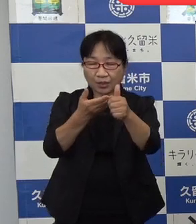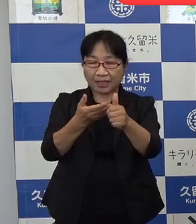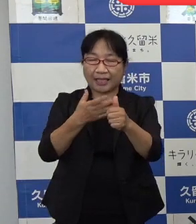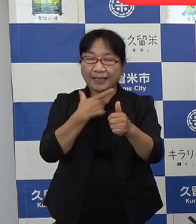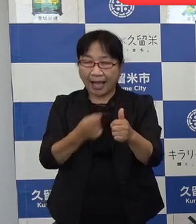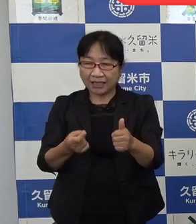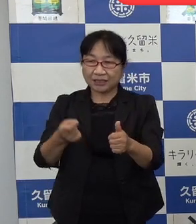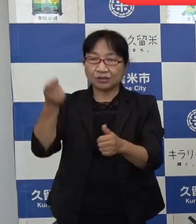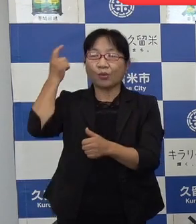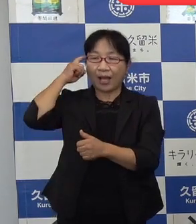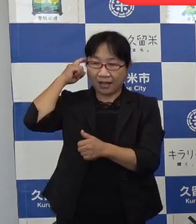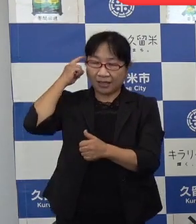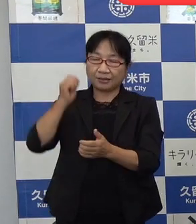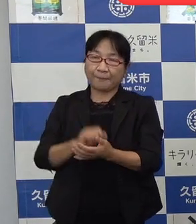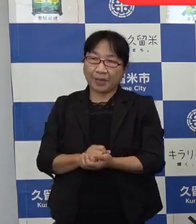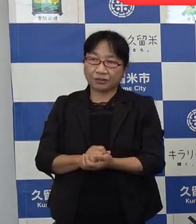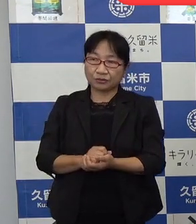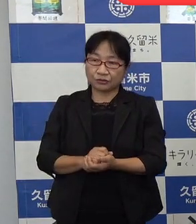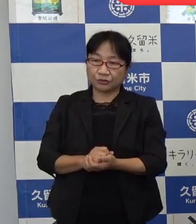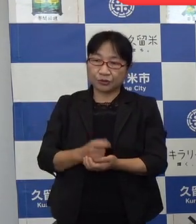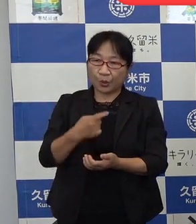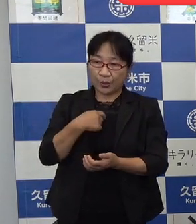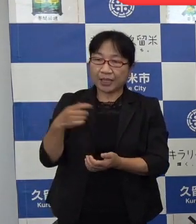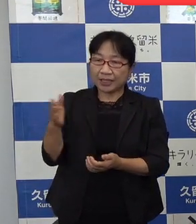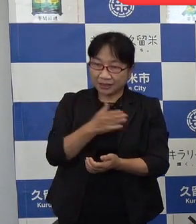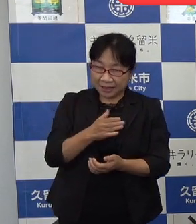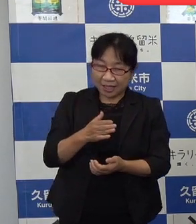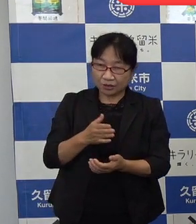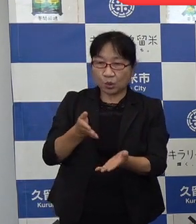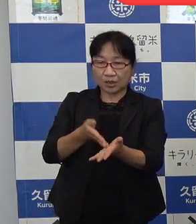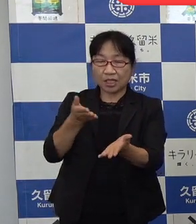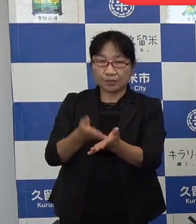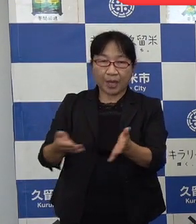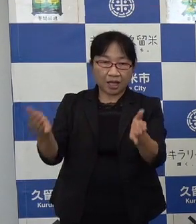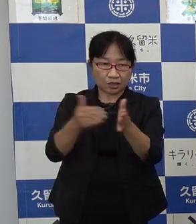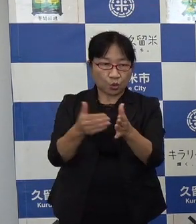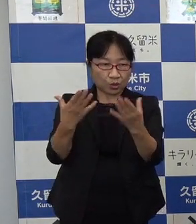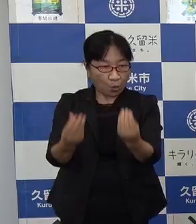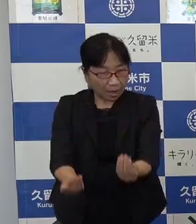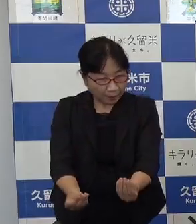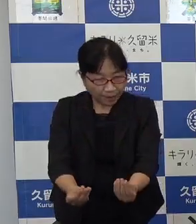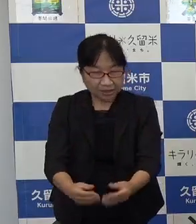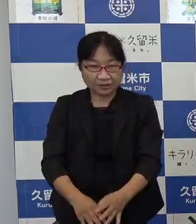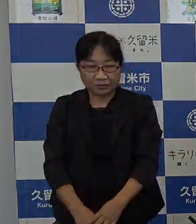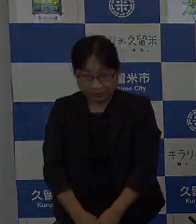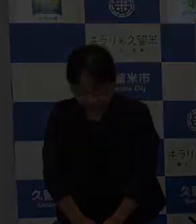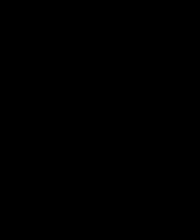きたいと考えております。私からの説明は以上でございます。